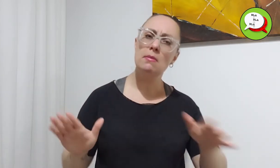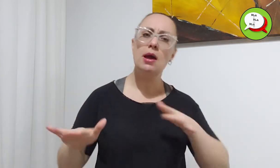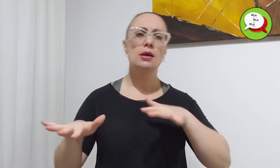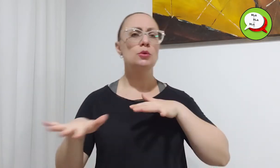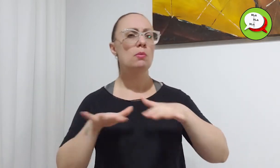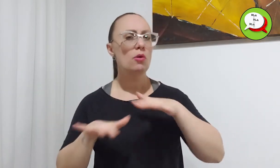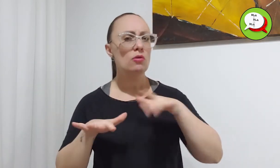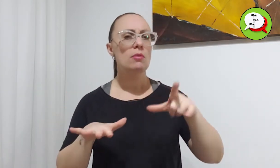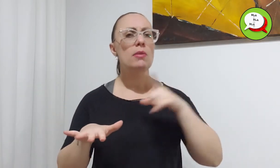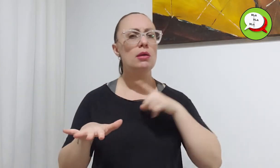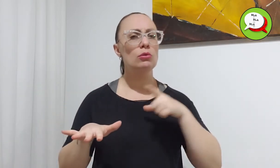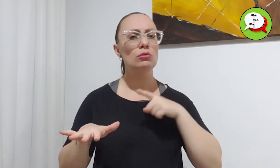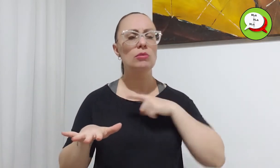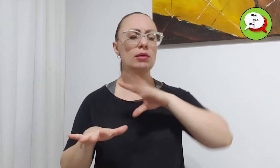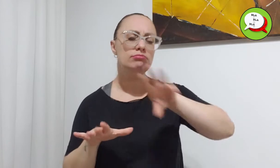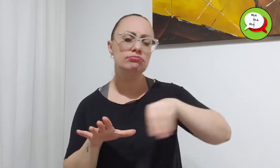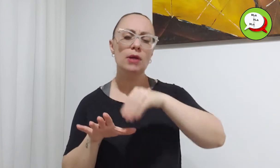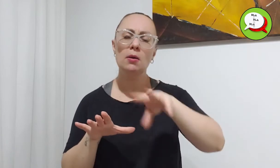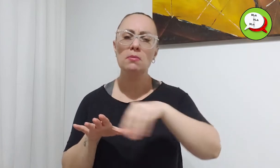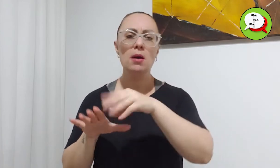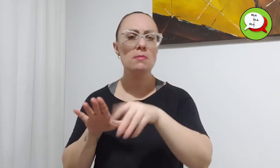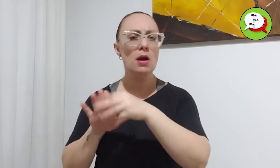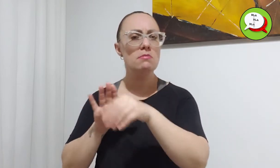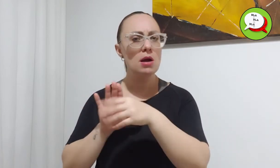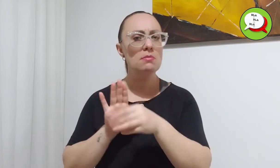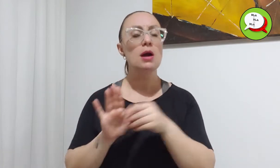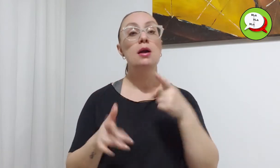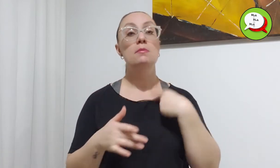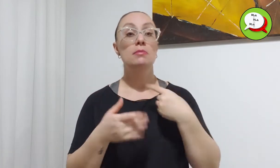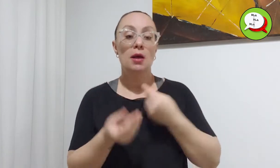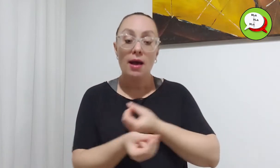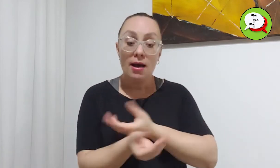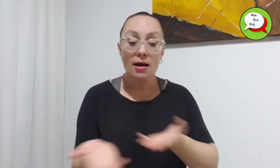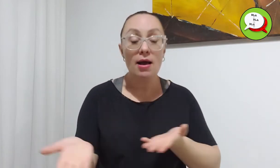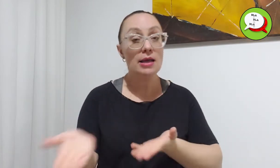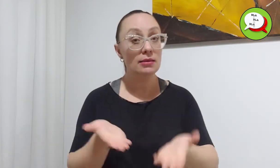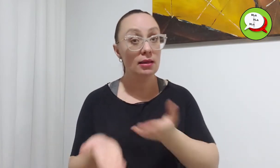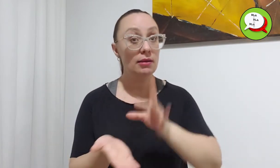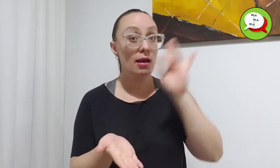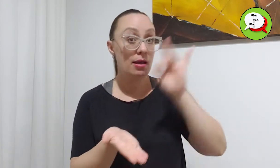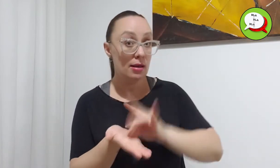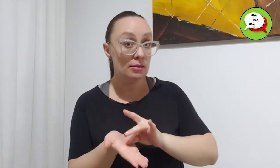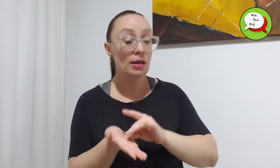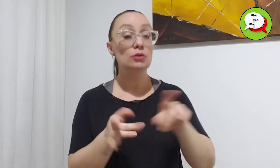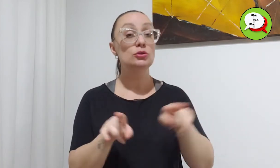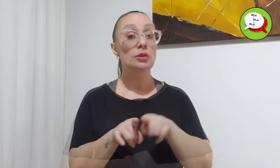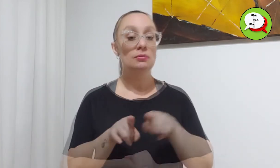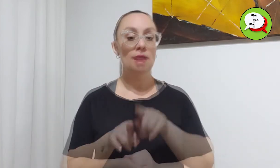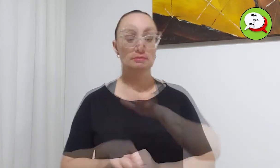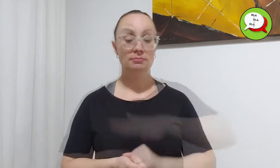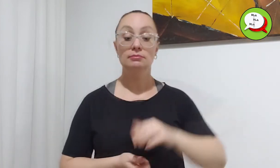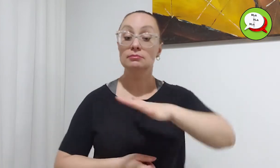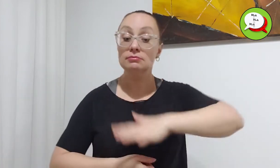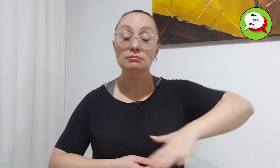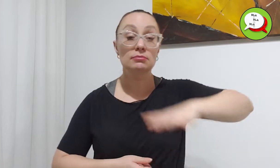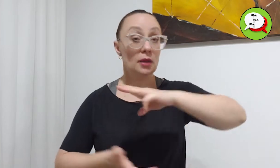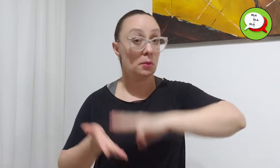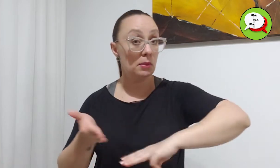e em movimento para atender à realidade que se apresenta. O campo